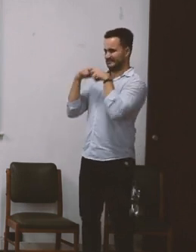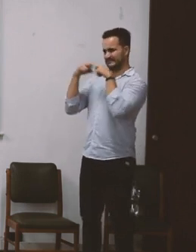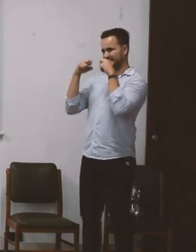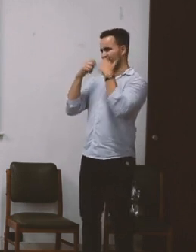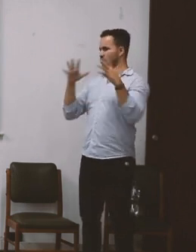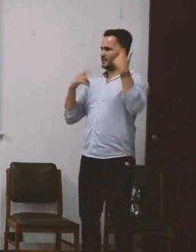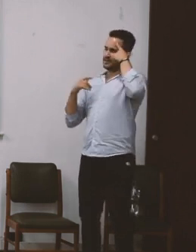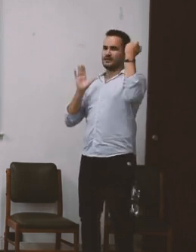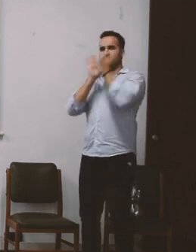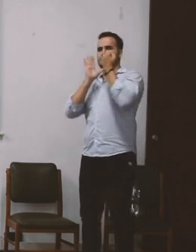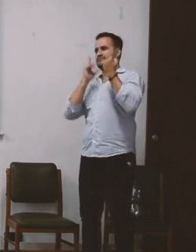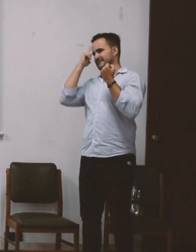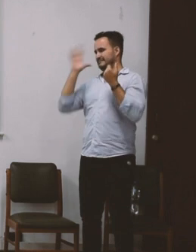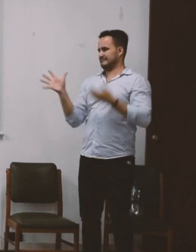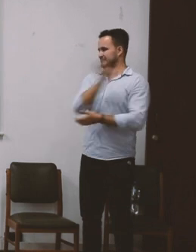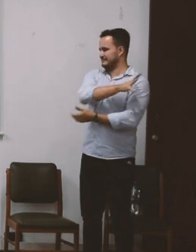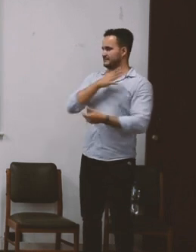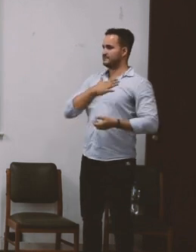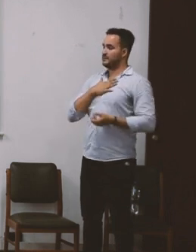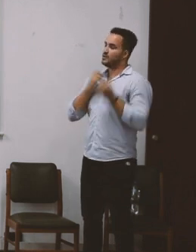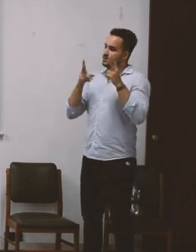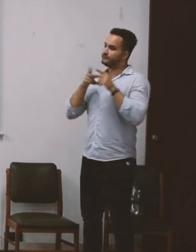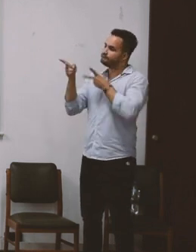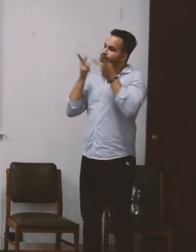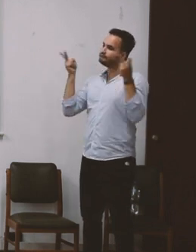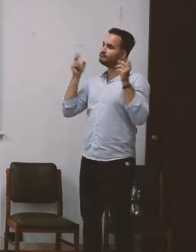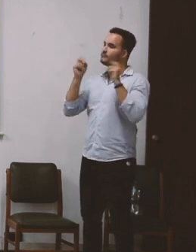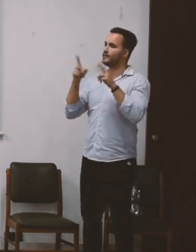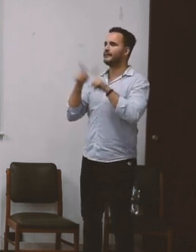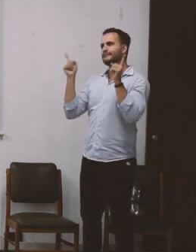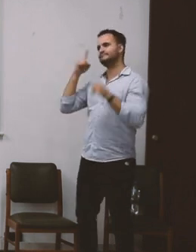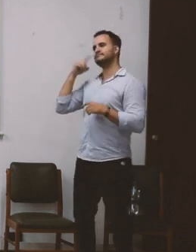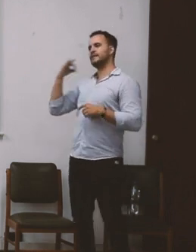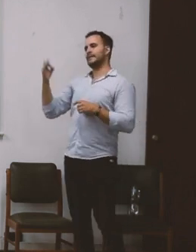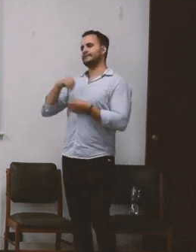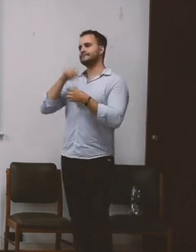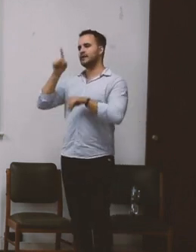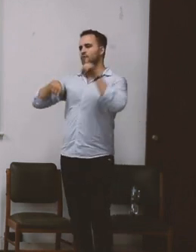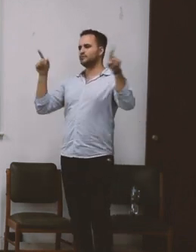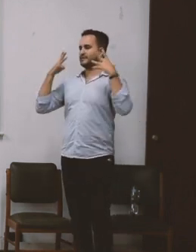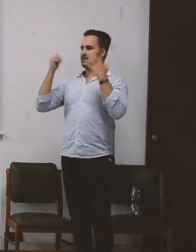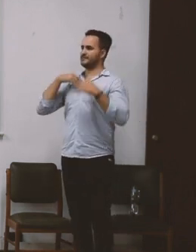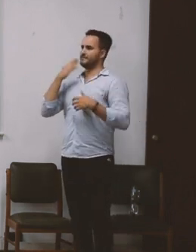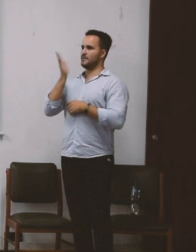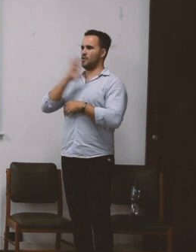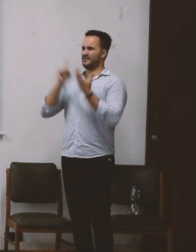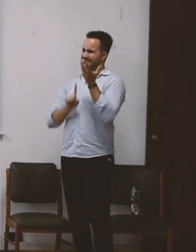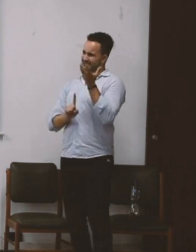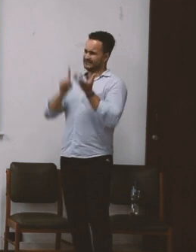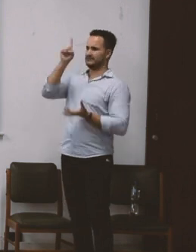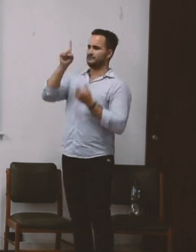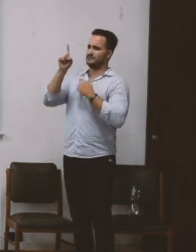del retraso en la vida de sus hijos, es un hecho que también se esmeran para que lleguen a ser excepcionales y en varias